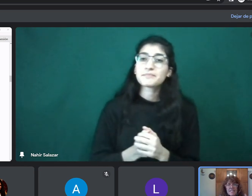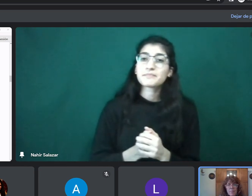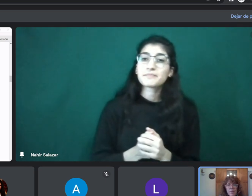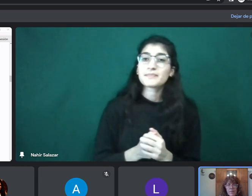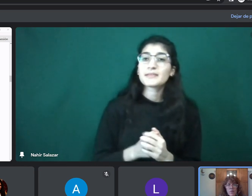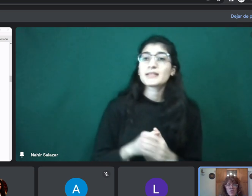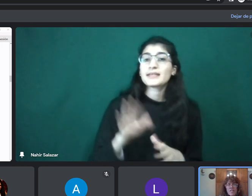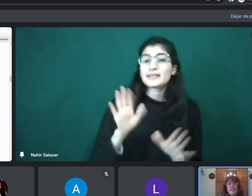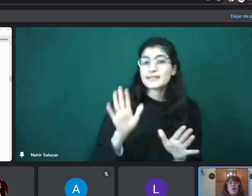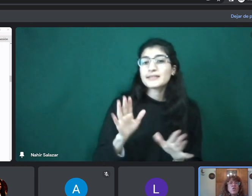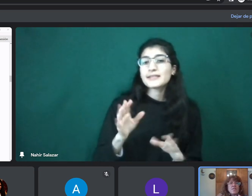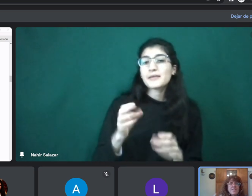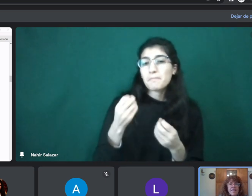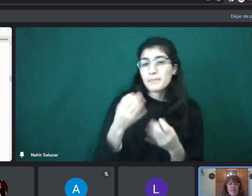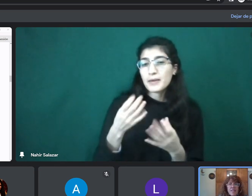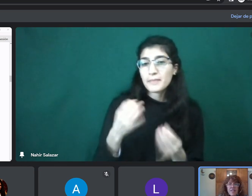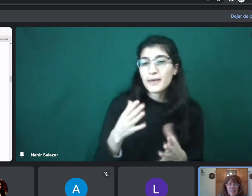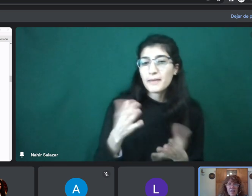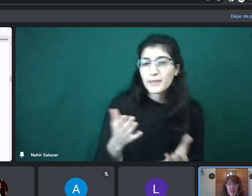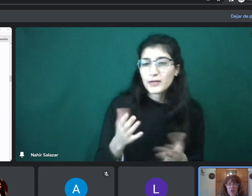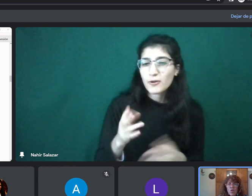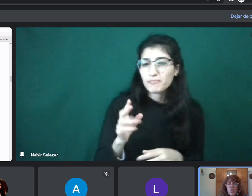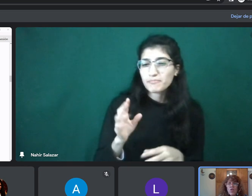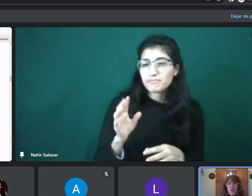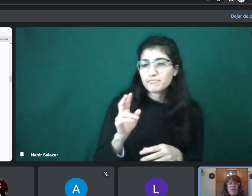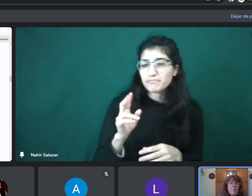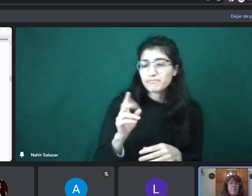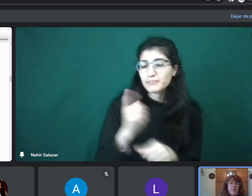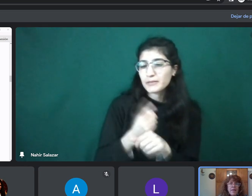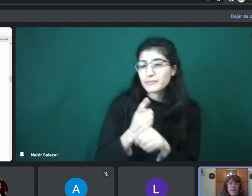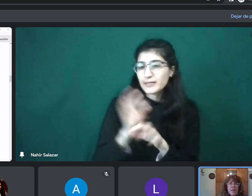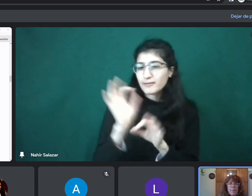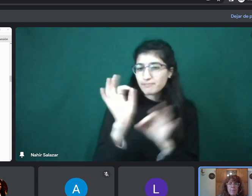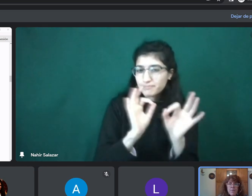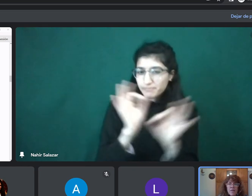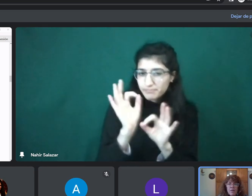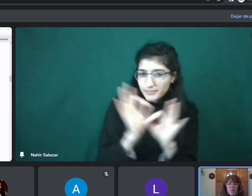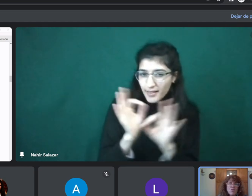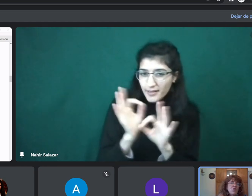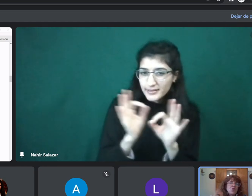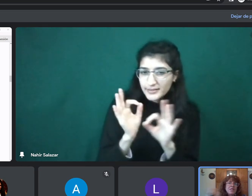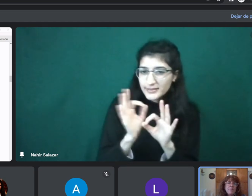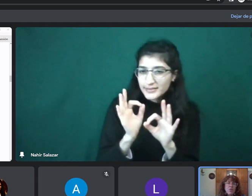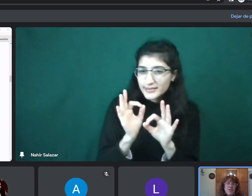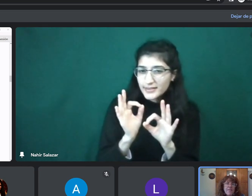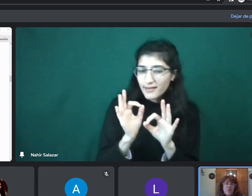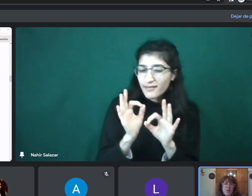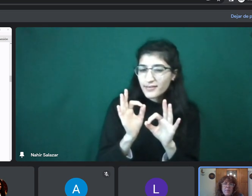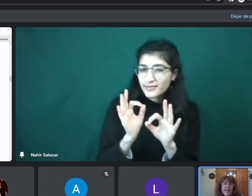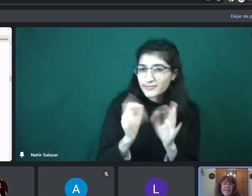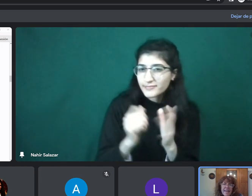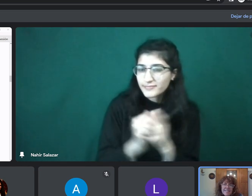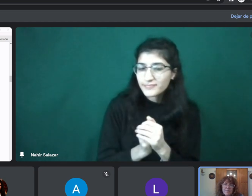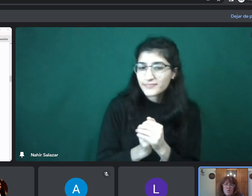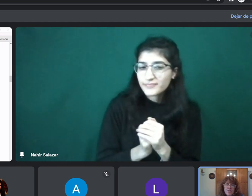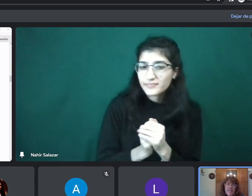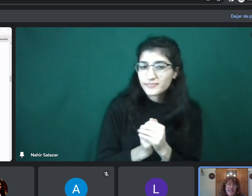previo, tiene que coincidir con lo con la nos está mostrando, o sea, ¿para qué hacemos este